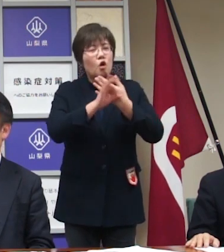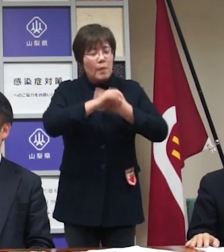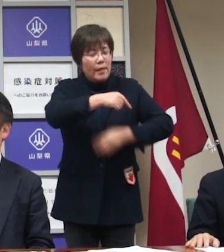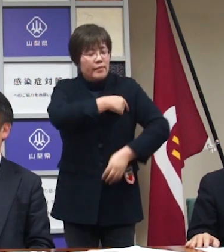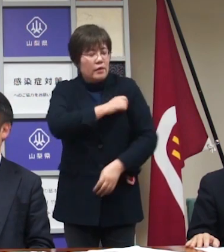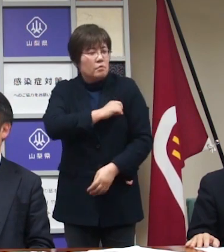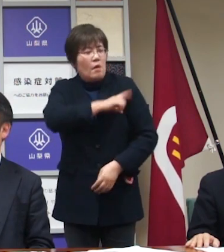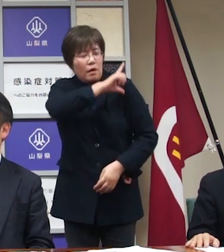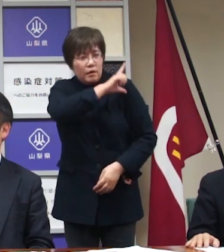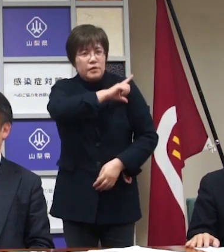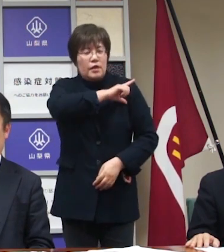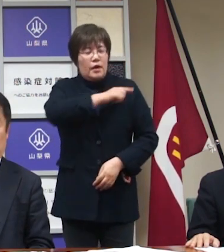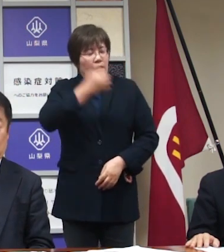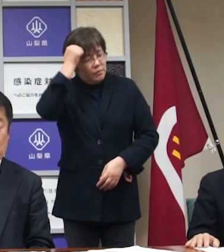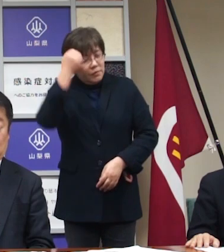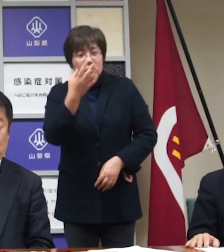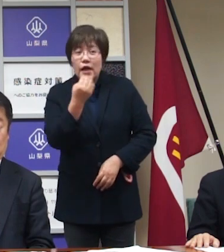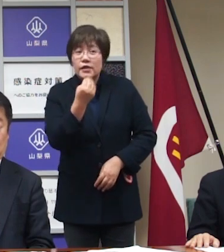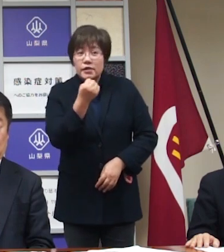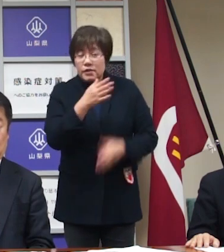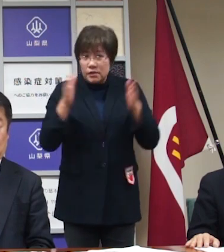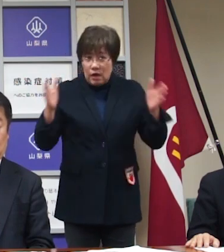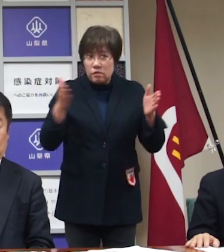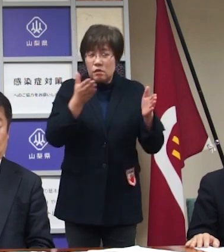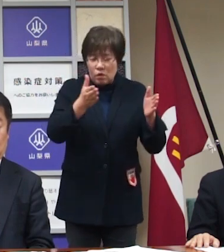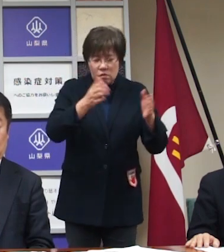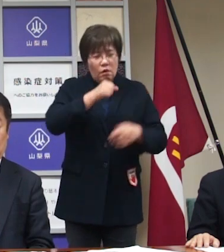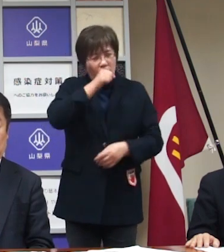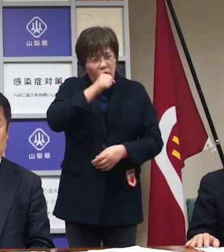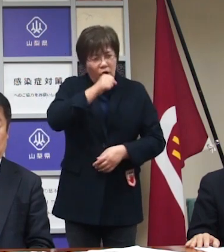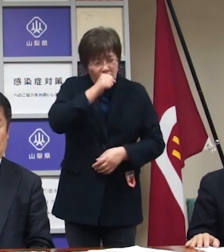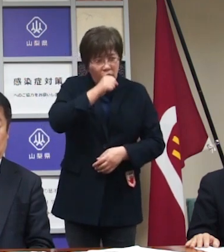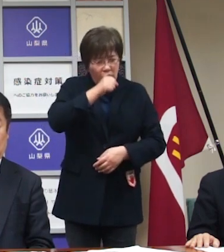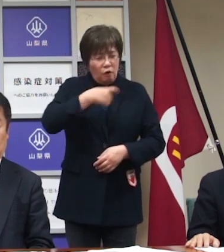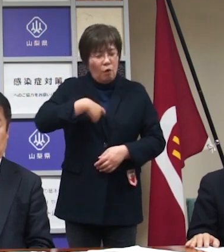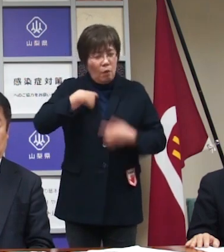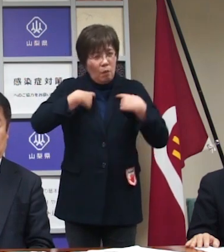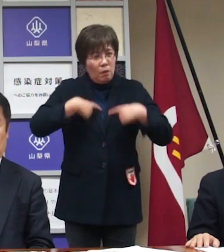まず呼吸器症状ないというので、なぜこう PCR 検査に。